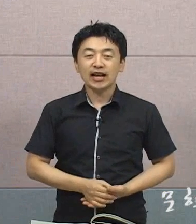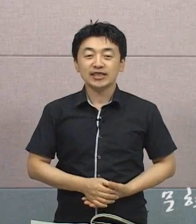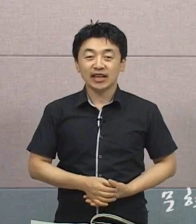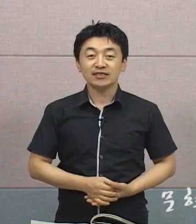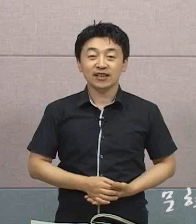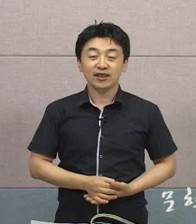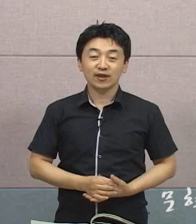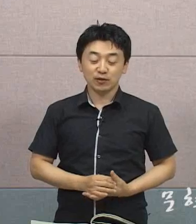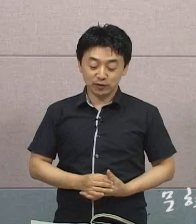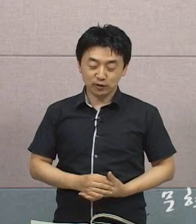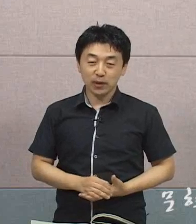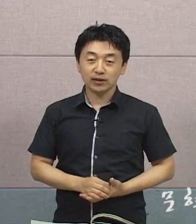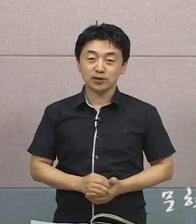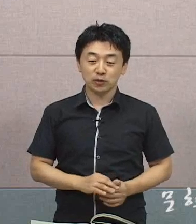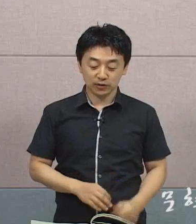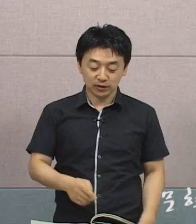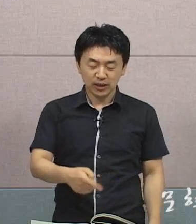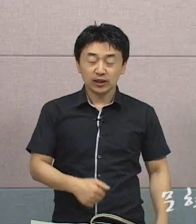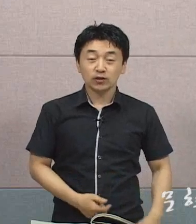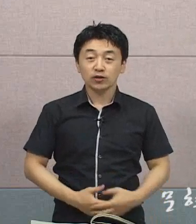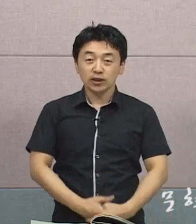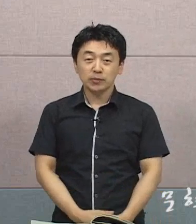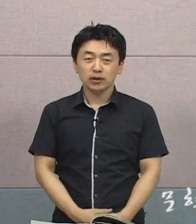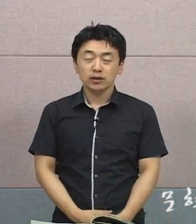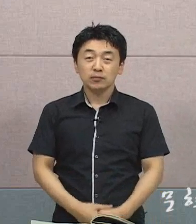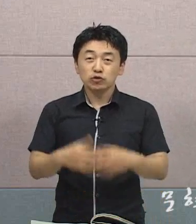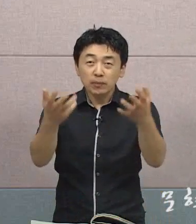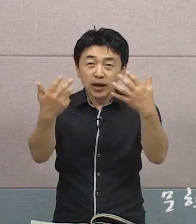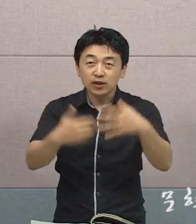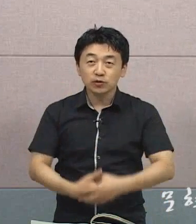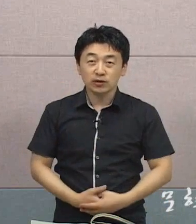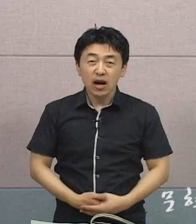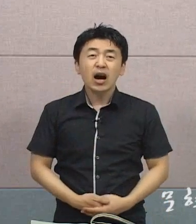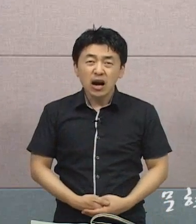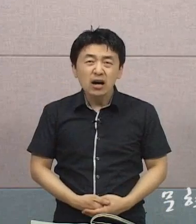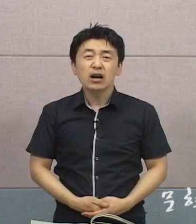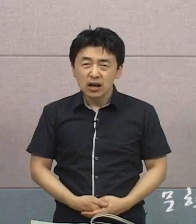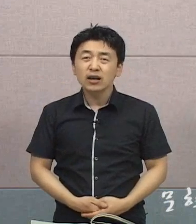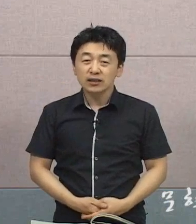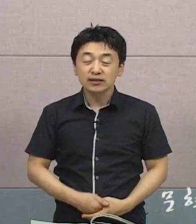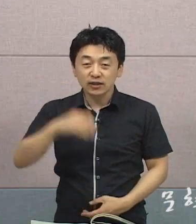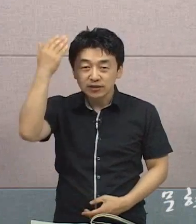약간씩 다른데, 여러분들이 좀 파악을 하시면 좋을 것 같아요. 이건 어떻게 하냐면요. 누가 막 가르쳐 주고 있어. 그때 이렇게 씁니다.